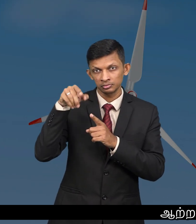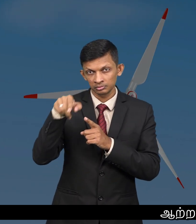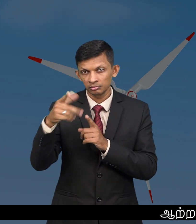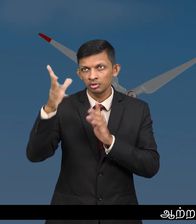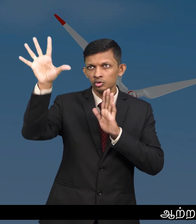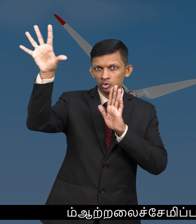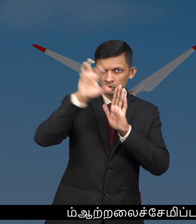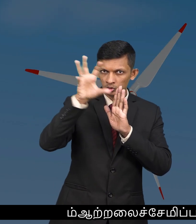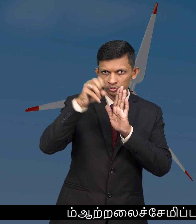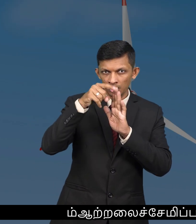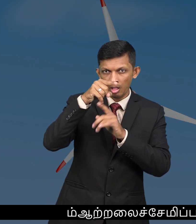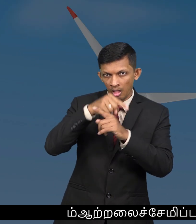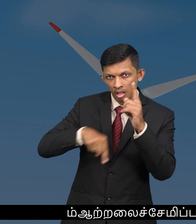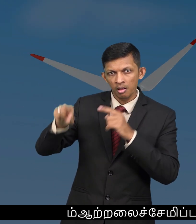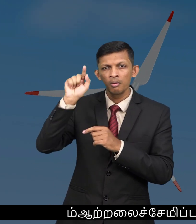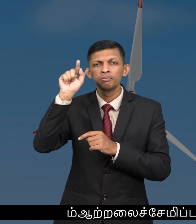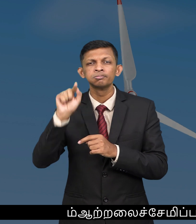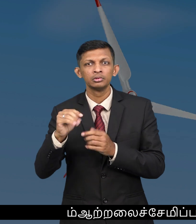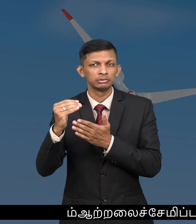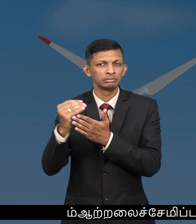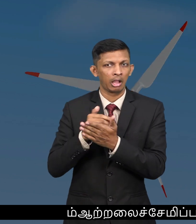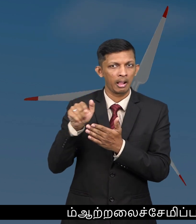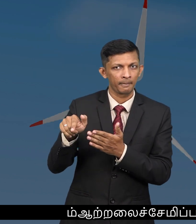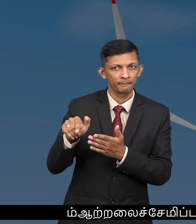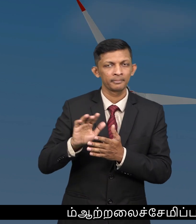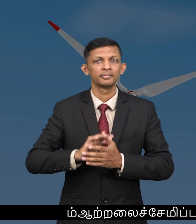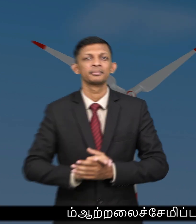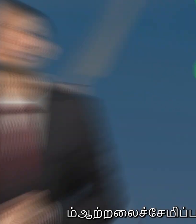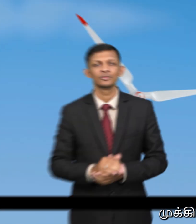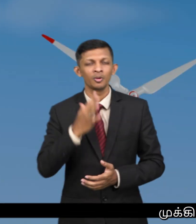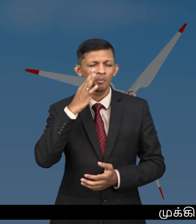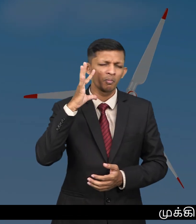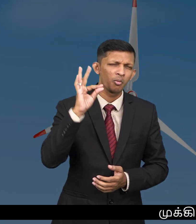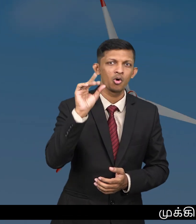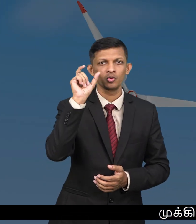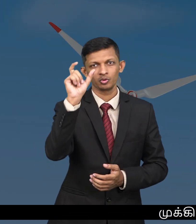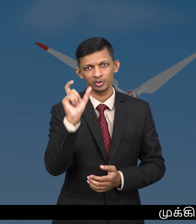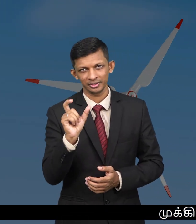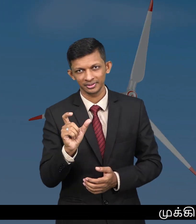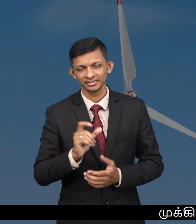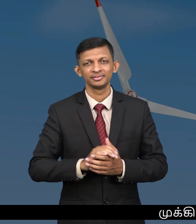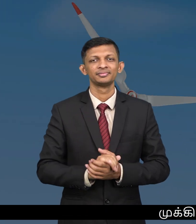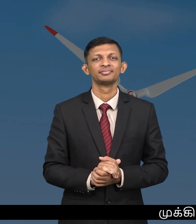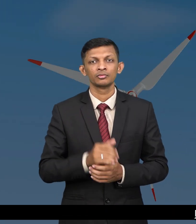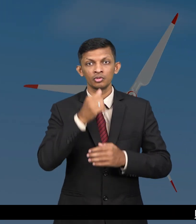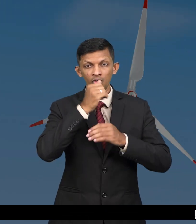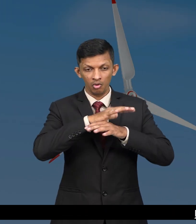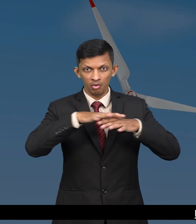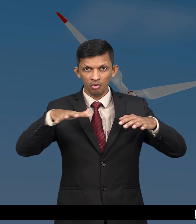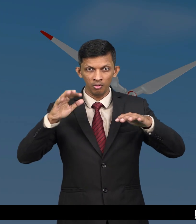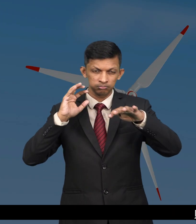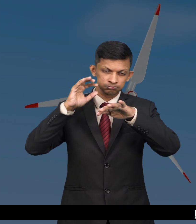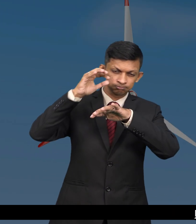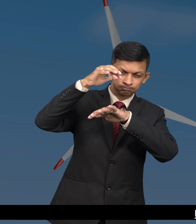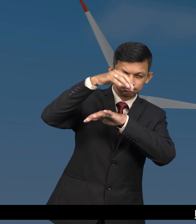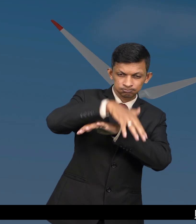மற்றும் ஆற்றலை சேமிப்பதற்கான வழிகளை விளக்குவது. முக்கிய வார்த்தைகள்: நீர்